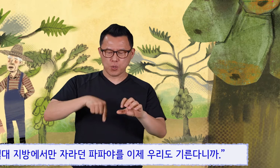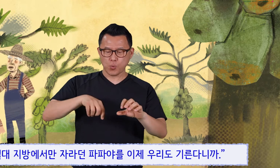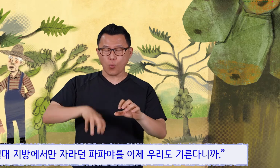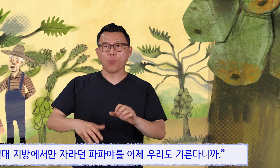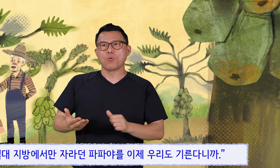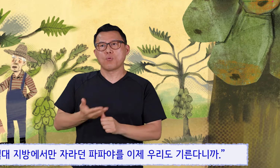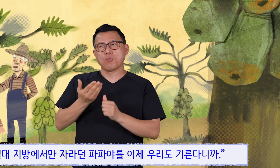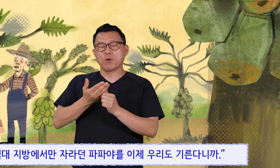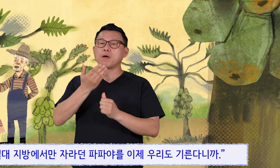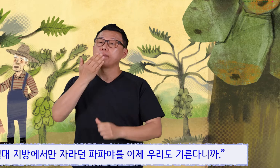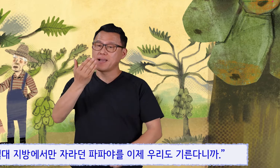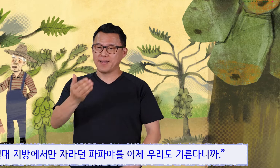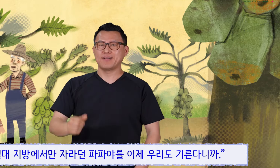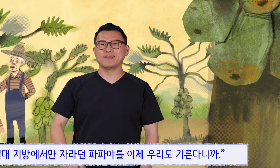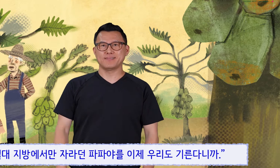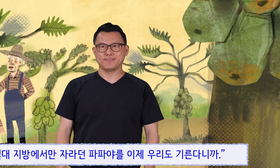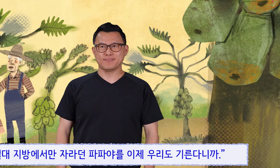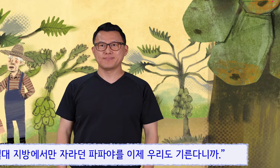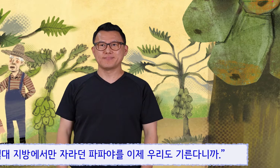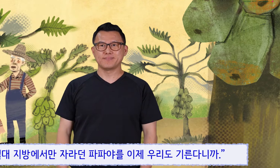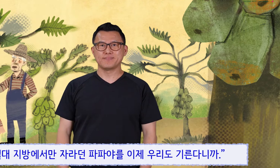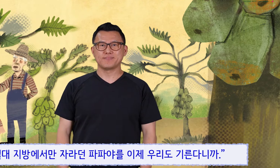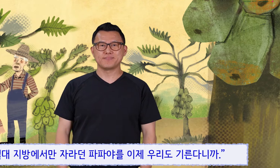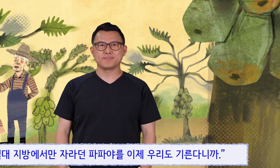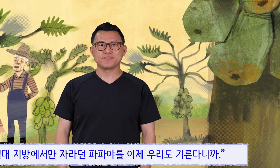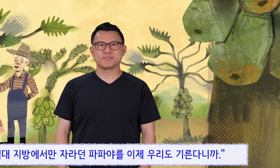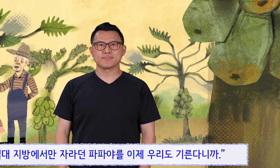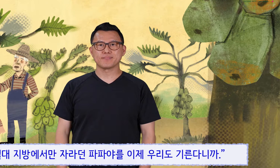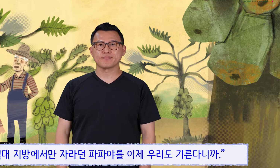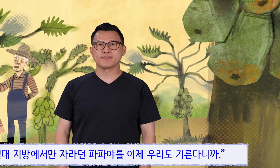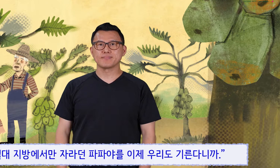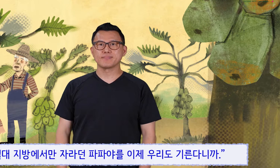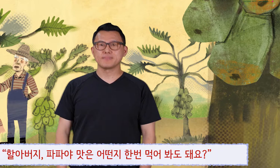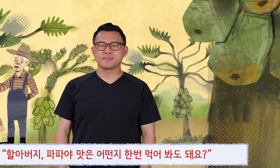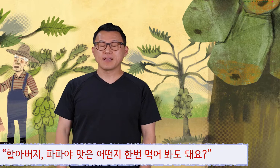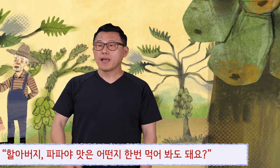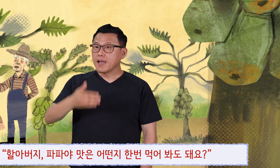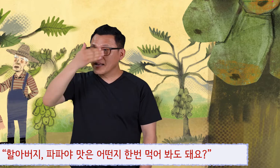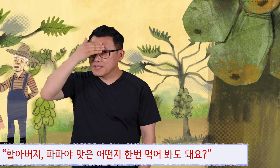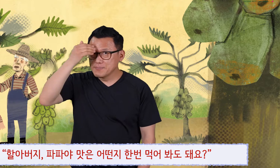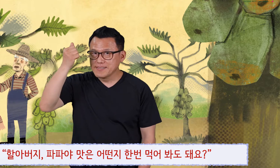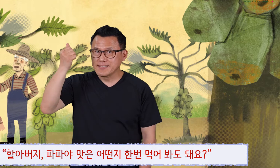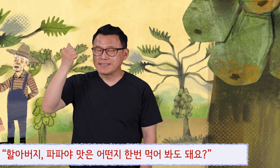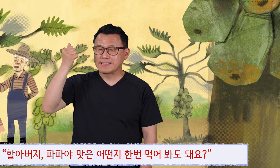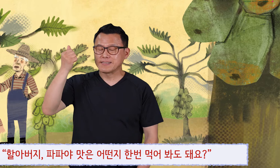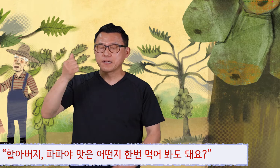자라던 파파야를 이제 우리도 기른다니까.